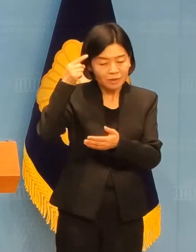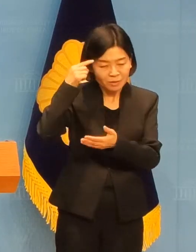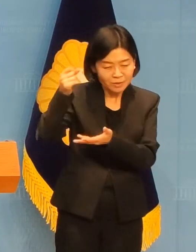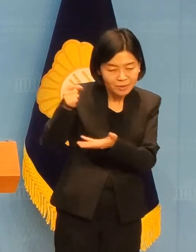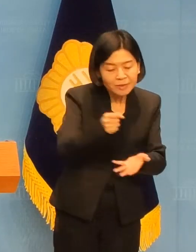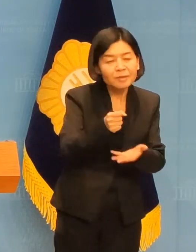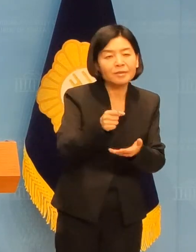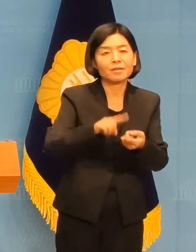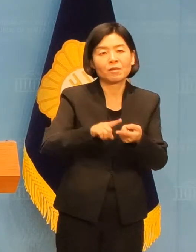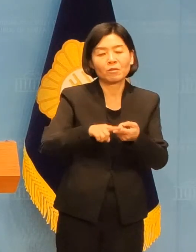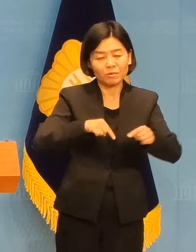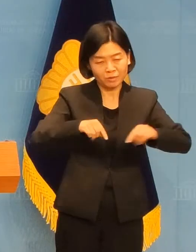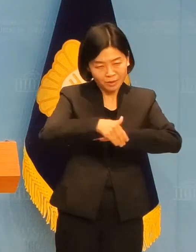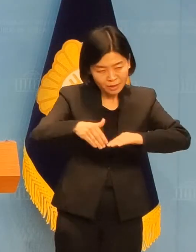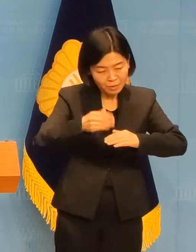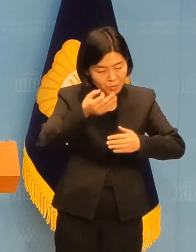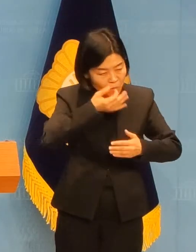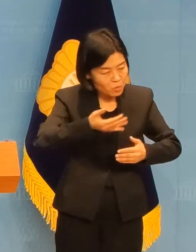정책으로 보여줘야 합니다.